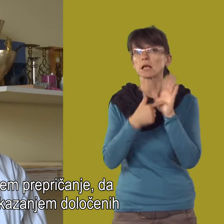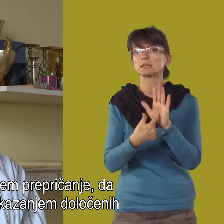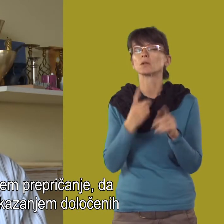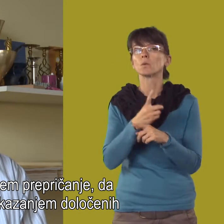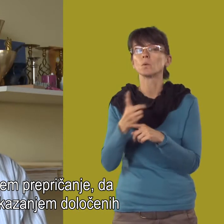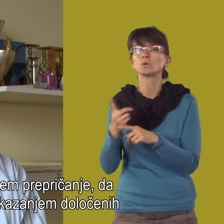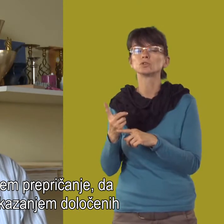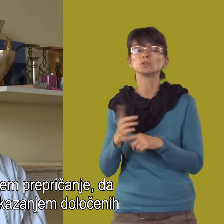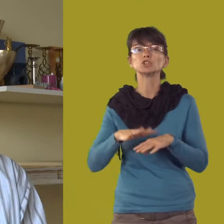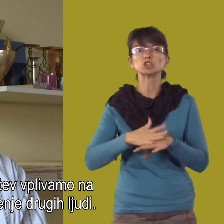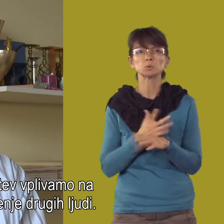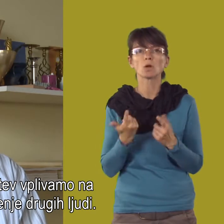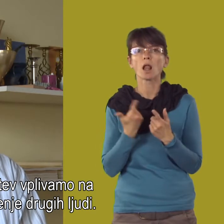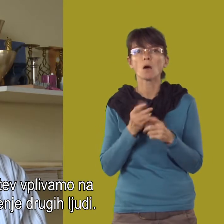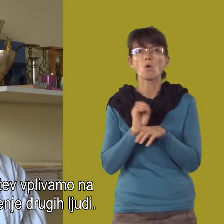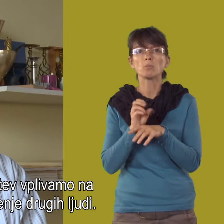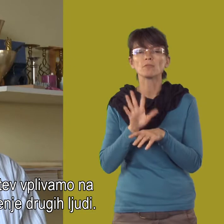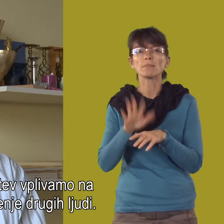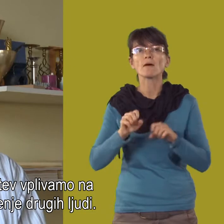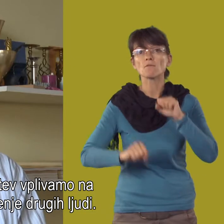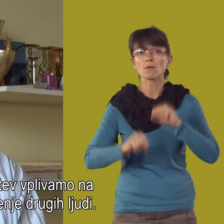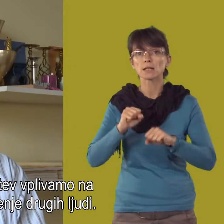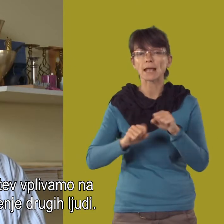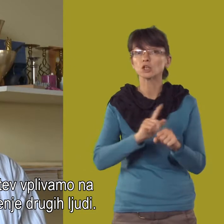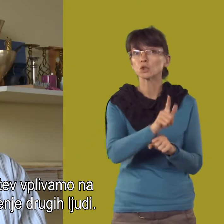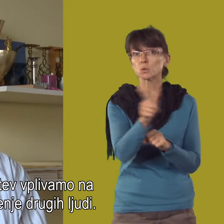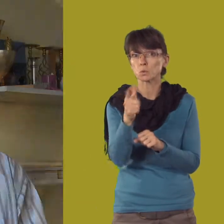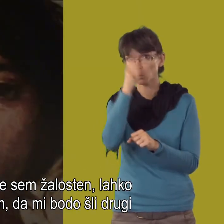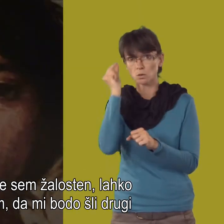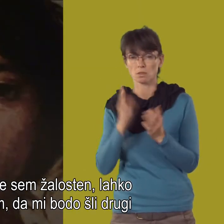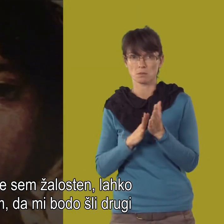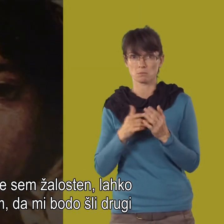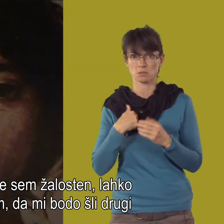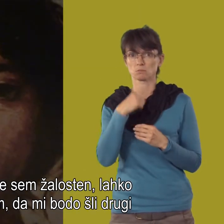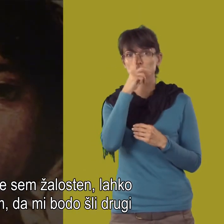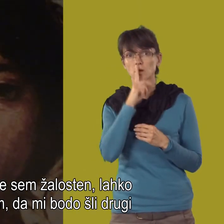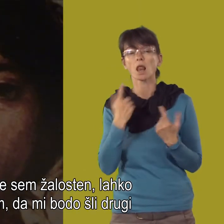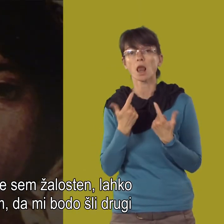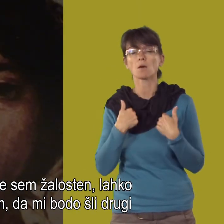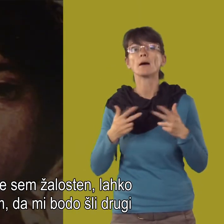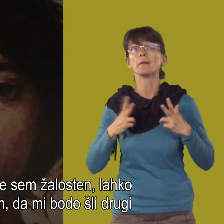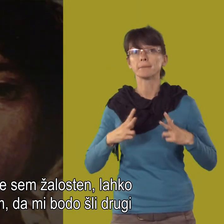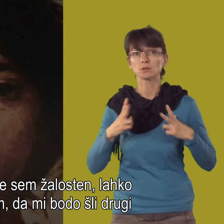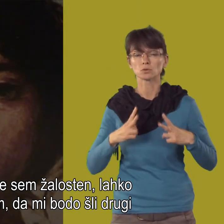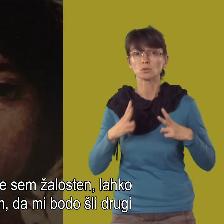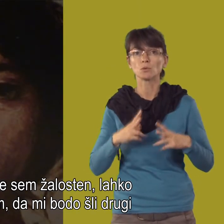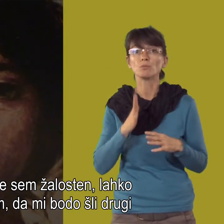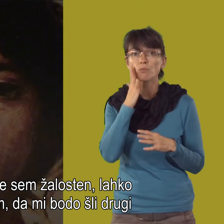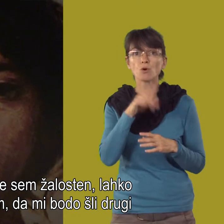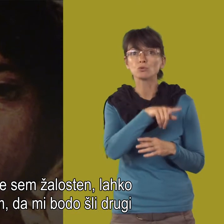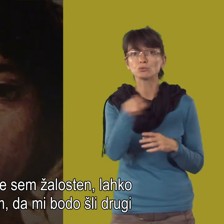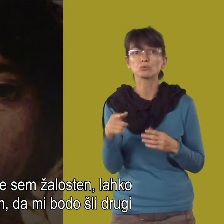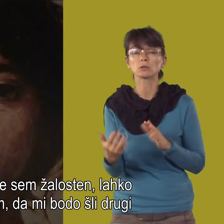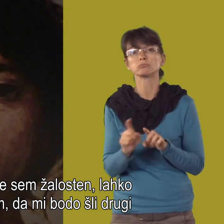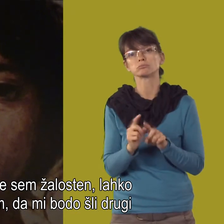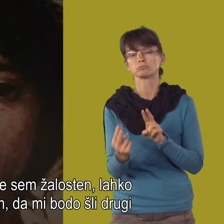z kazanjem določenih čustev vplivamo na vedenje drugih ljudi. Recimo, če sem žalosten, lahko